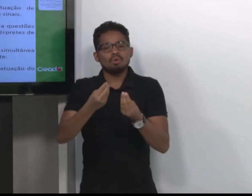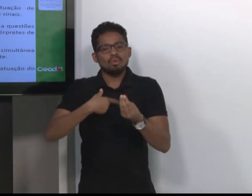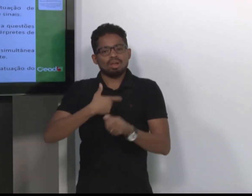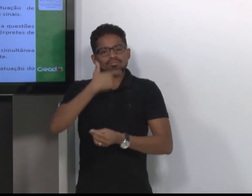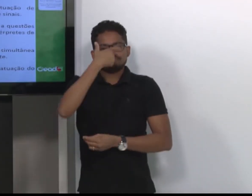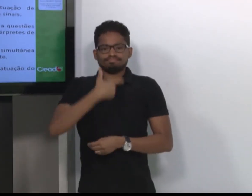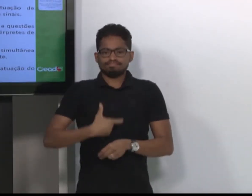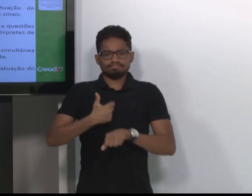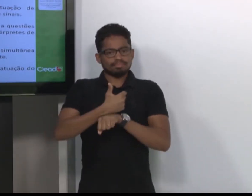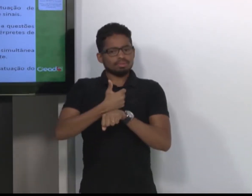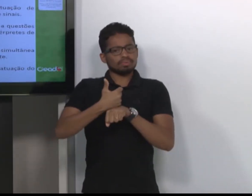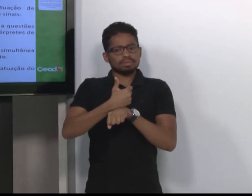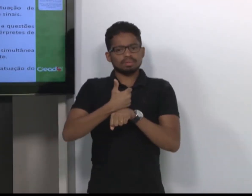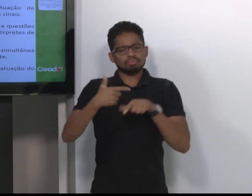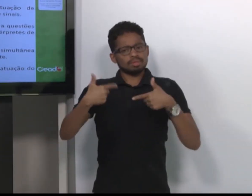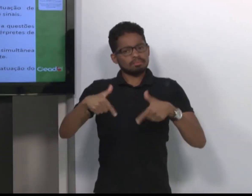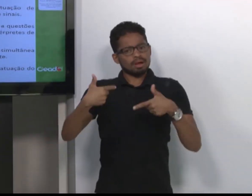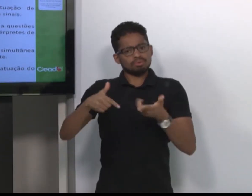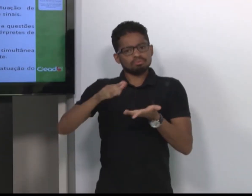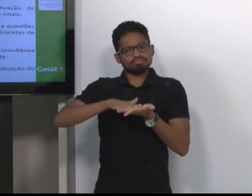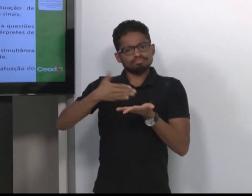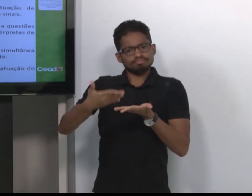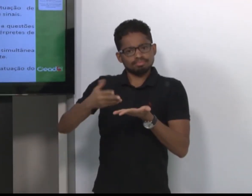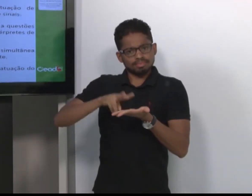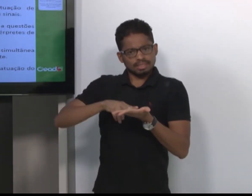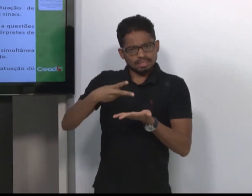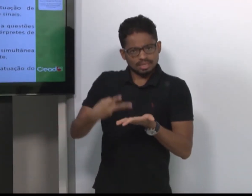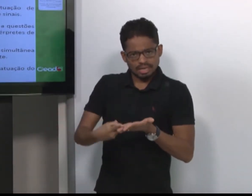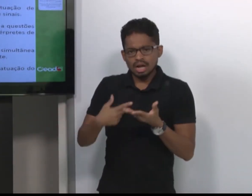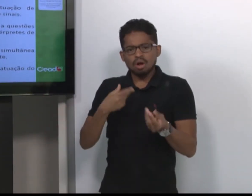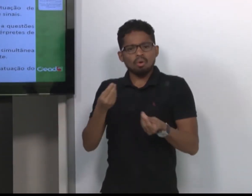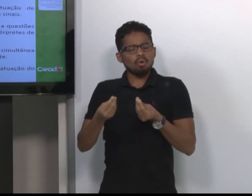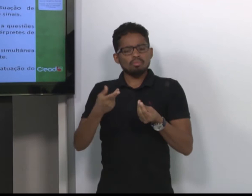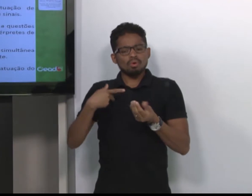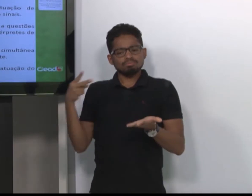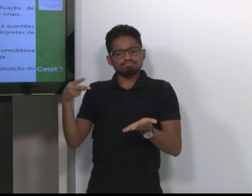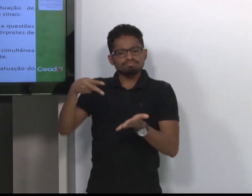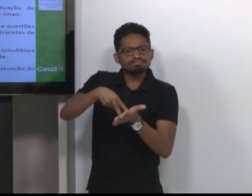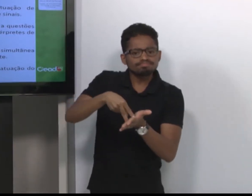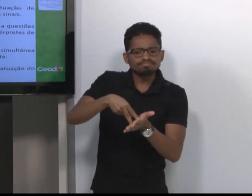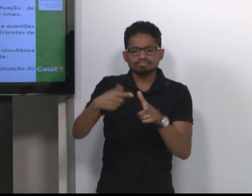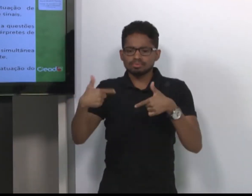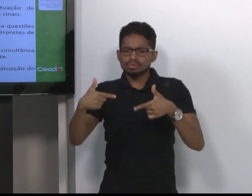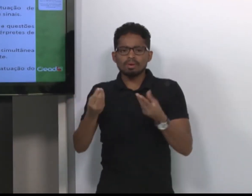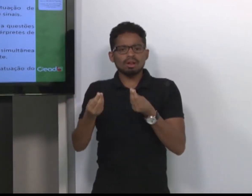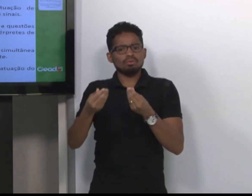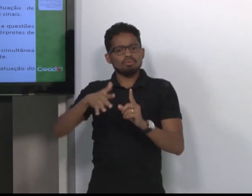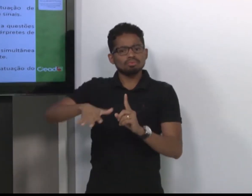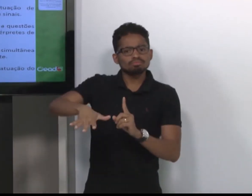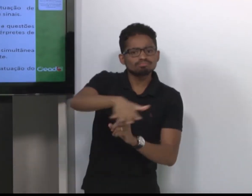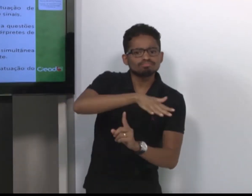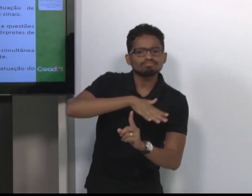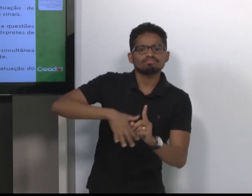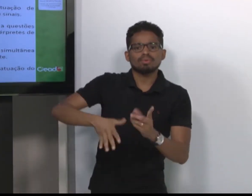iniciaremos explicando sobre o profissional tradutor-intérprete de língua de sinais, o seu campo